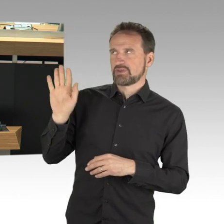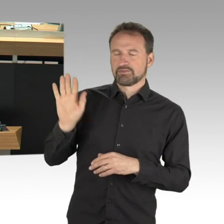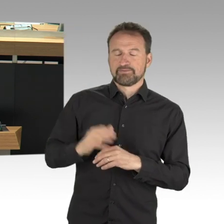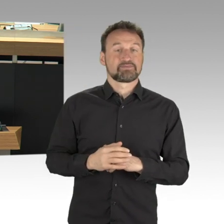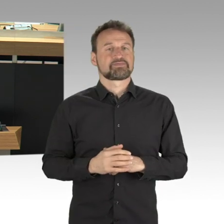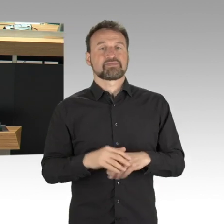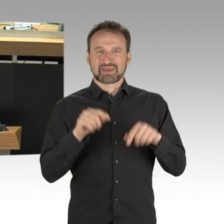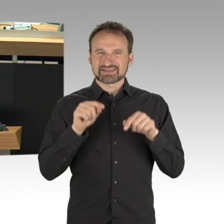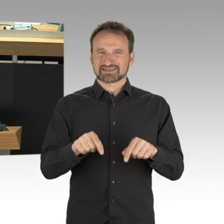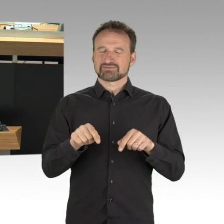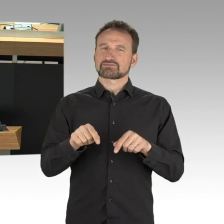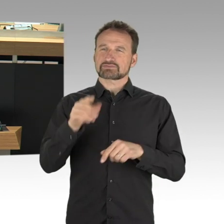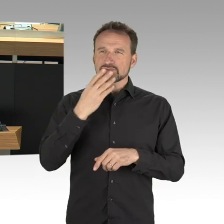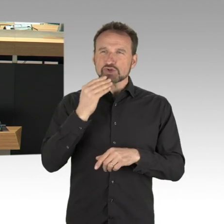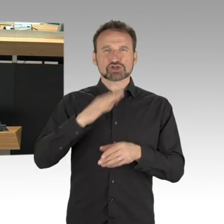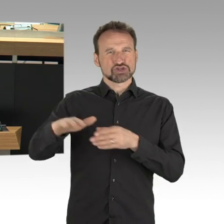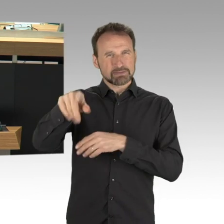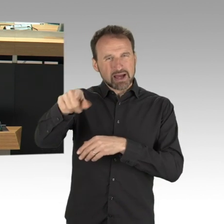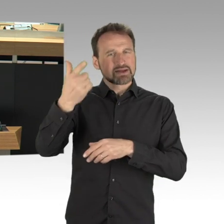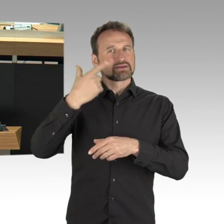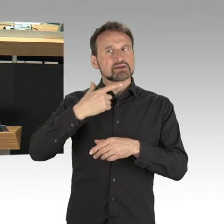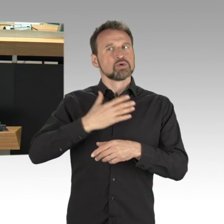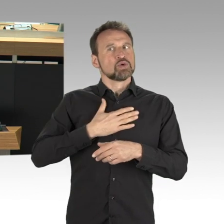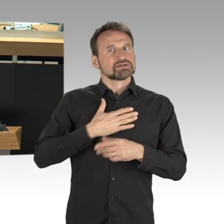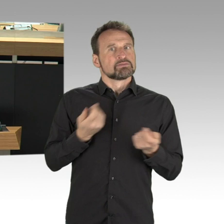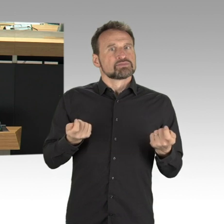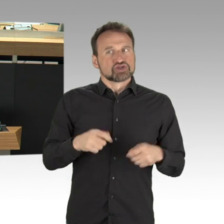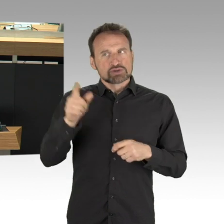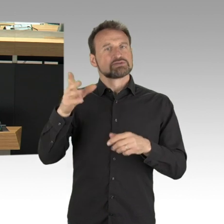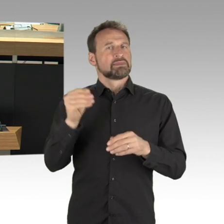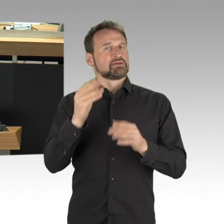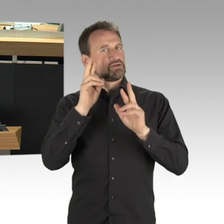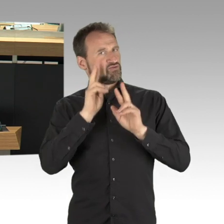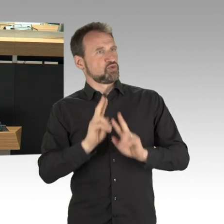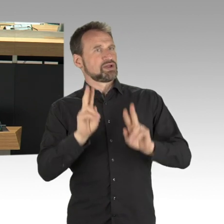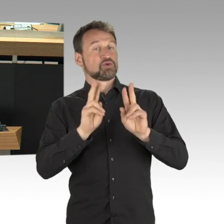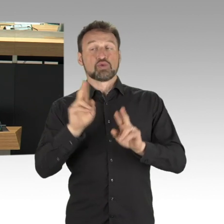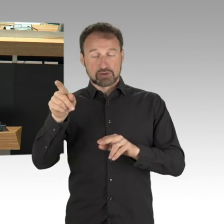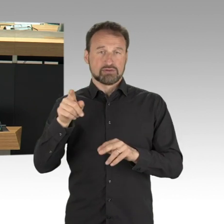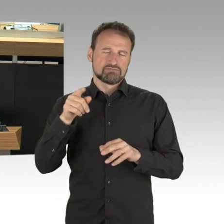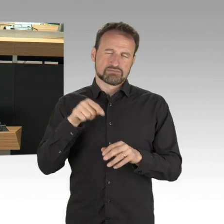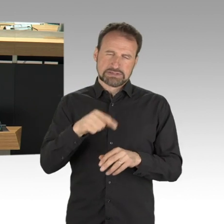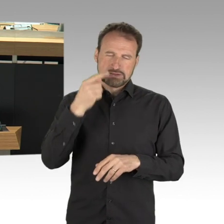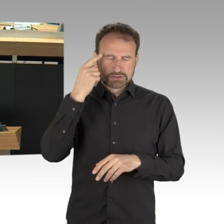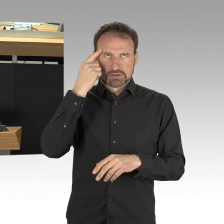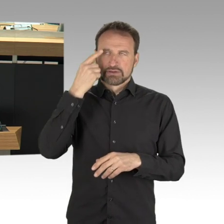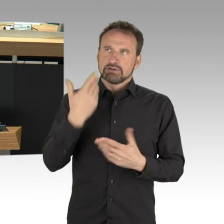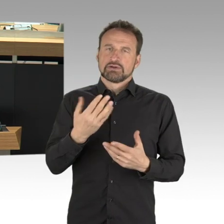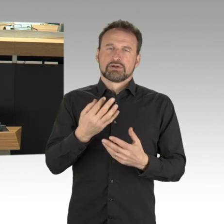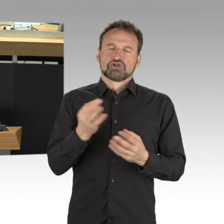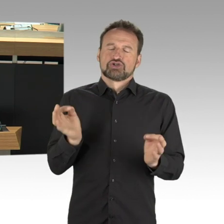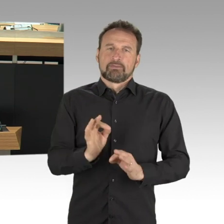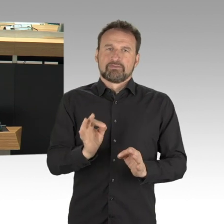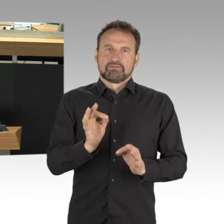die jüdische Gemeinde, gerade an diesem Tag schmerzlichen Gedenkens der Verbrechen der Nationalsozialisten, hat sicher nicht nur mich bewegt.